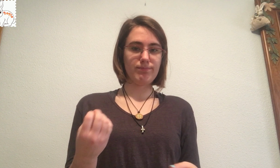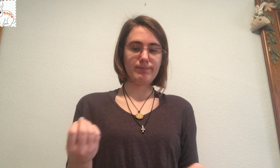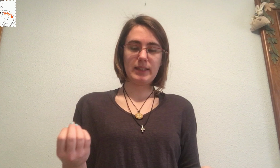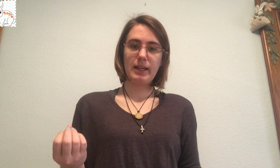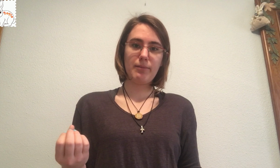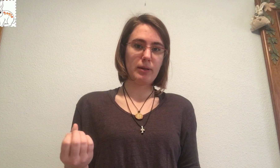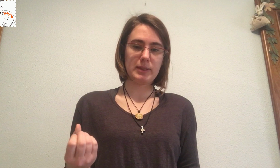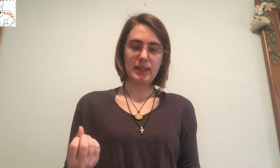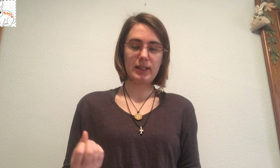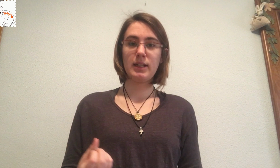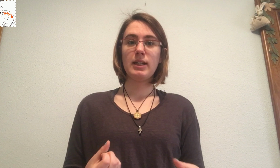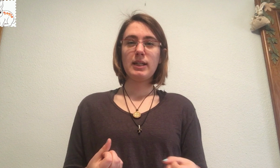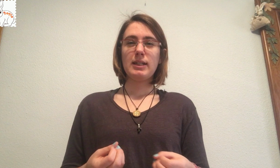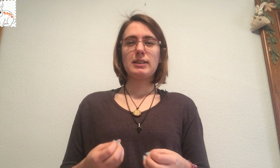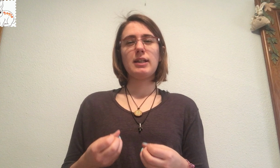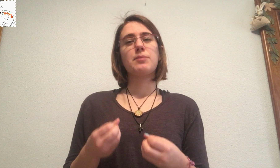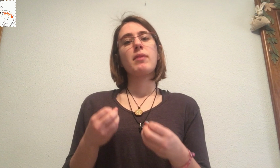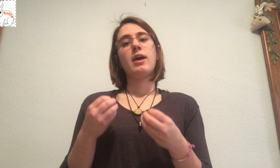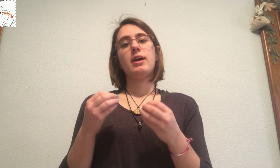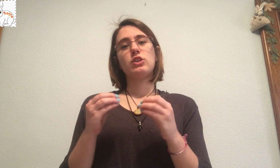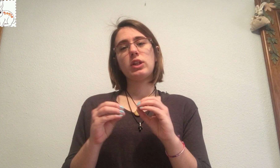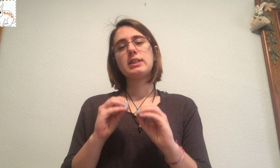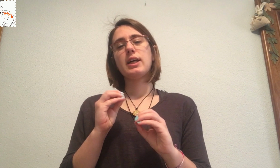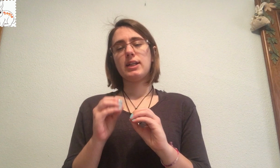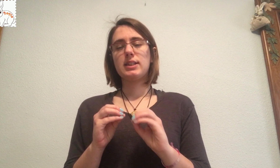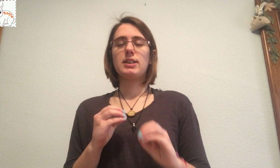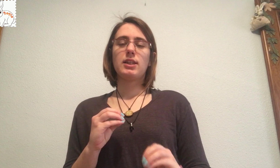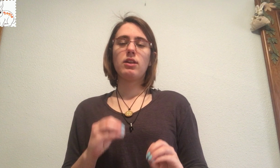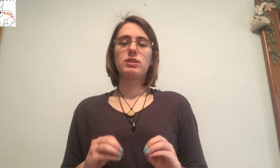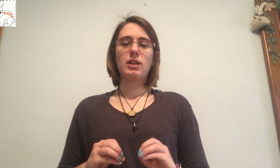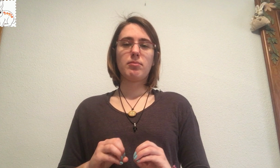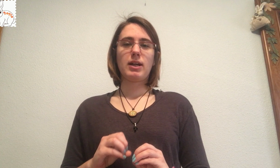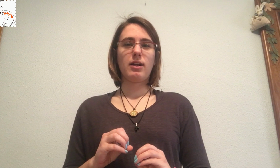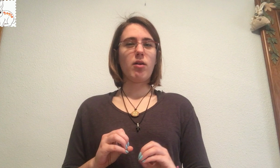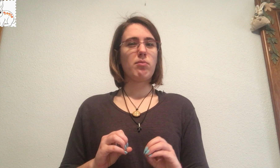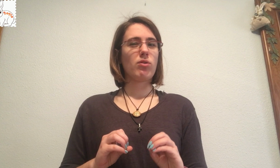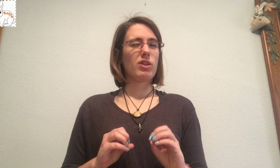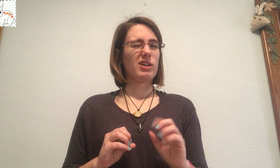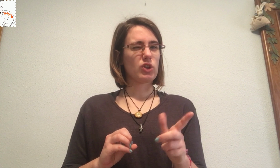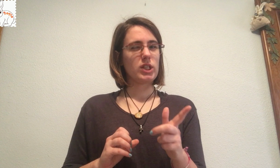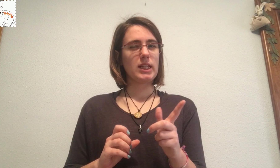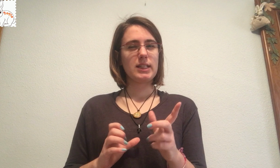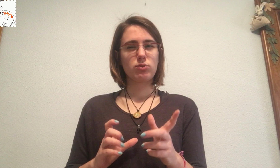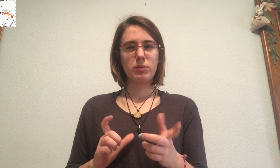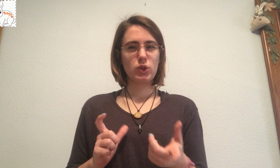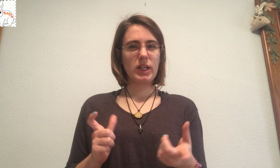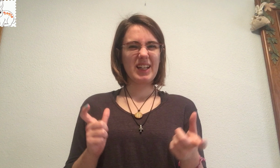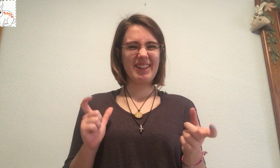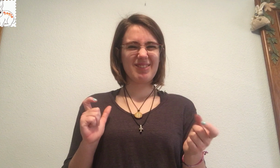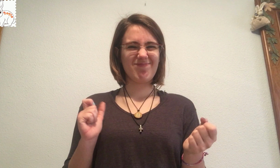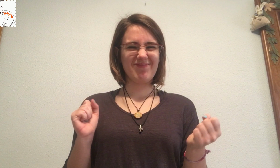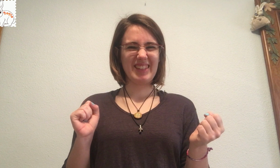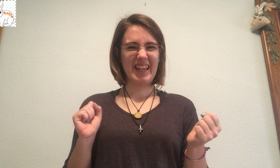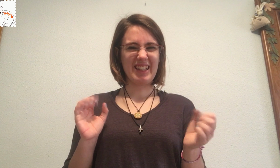¿Qué va a pasar? ¿Sabes? Entonces ahí en ese sentido Sí que me genera Un poco de incógnita Es un personaje Que